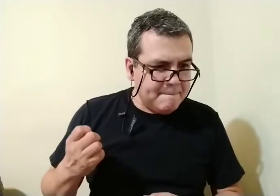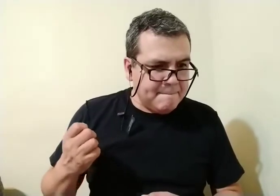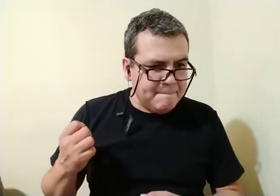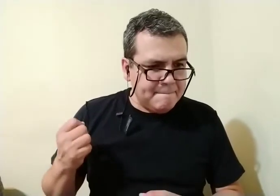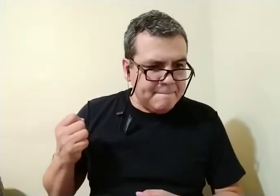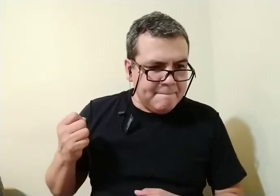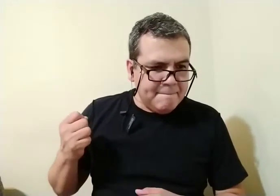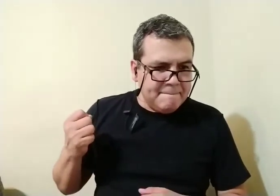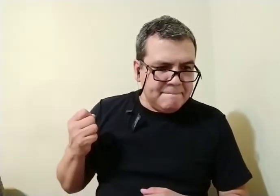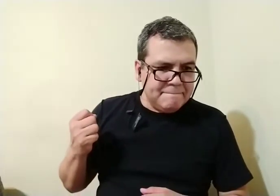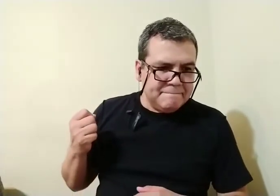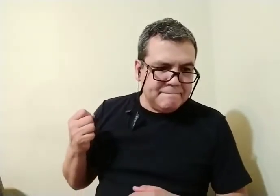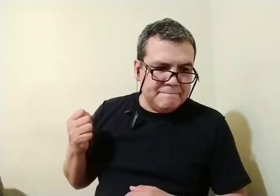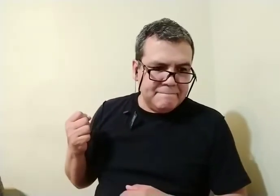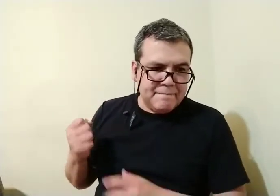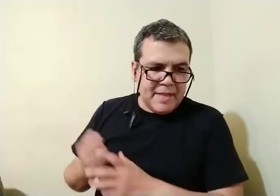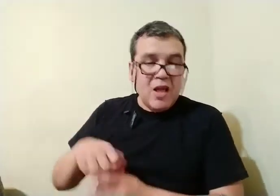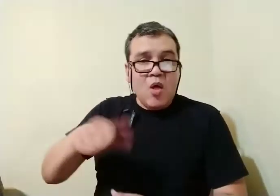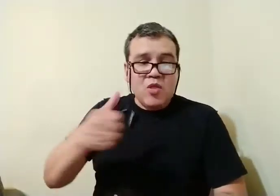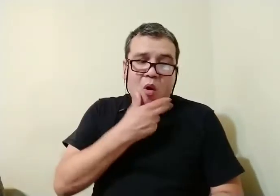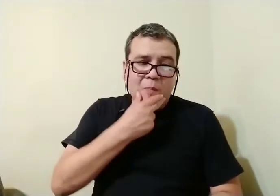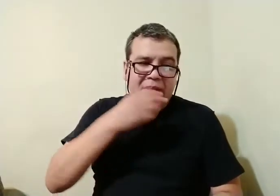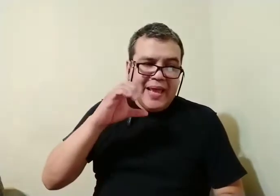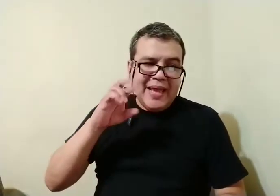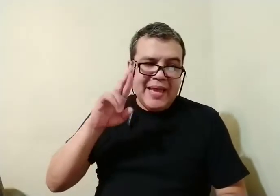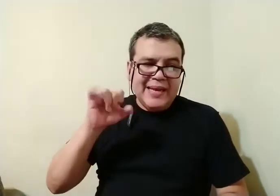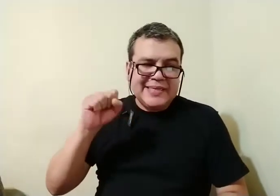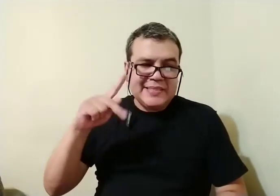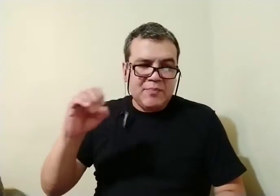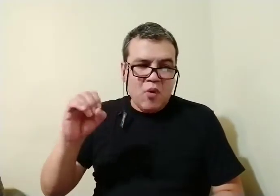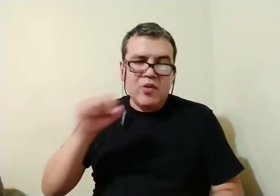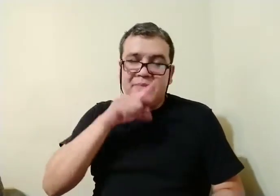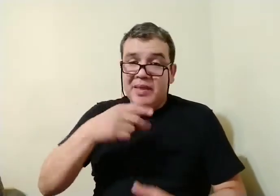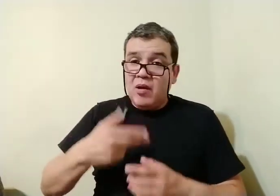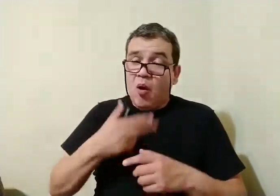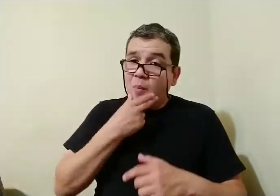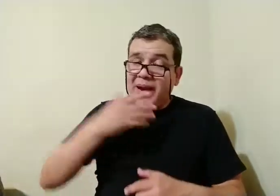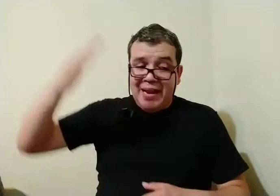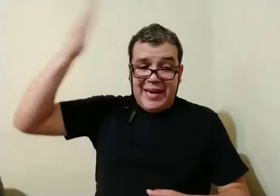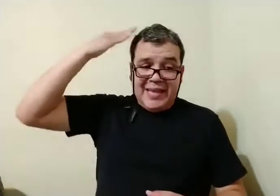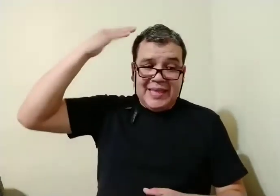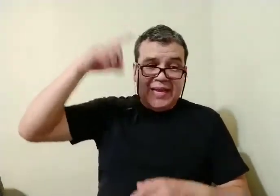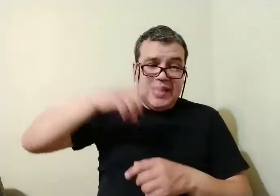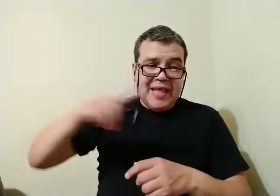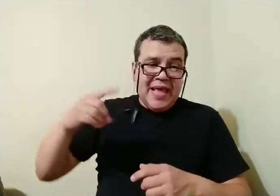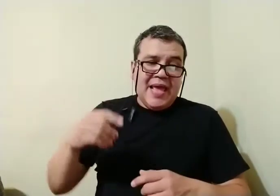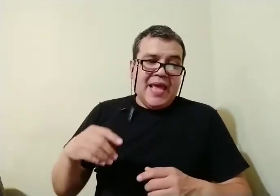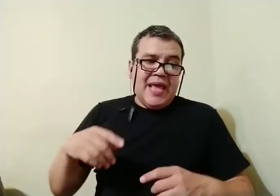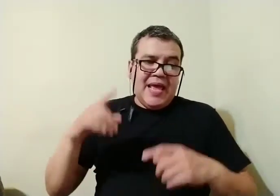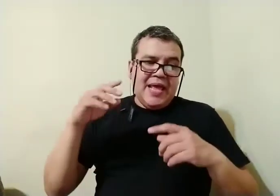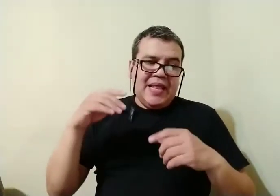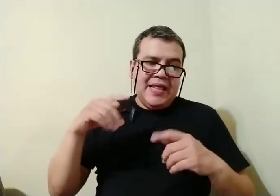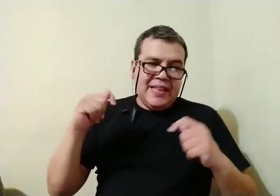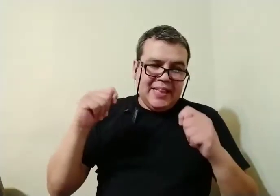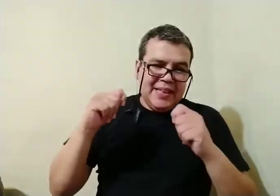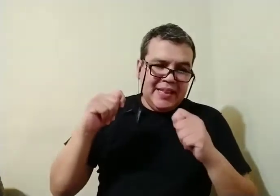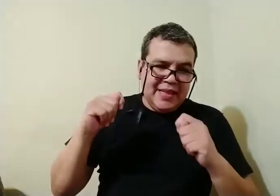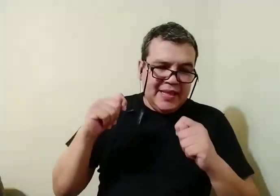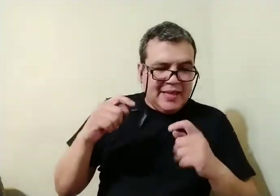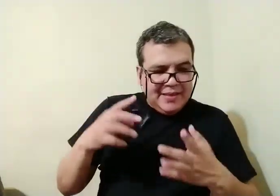Espíritu Santo cambió su vida. A medida que damos testimonio de Cristo y compartimos su